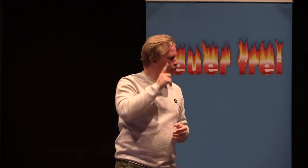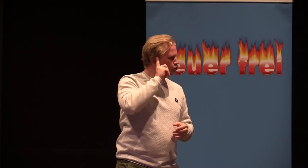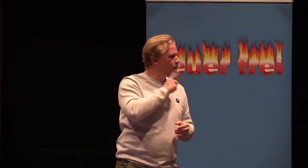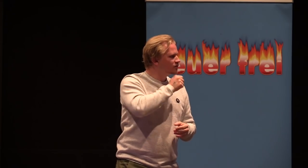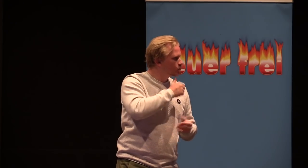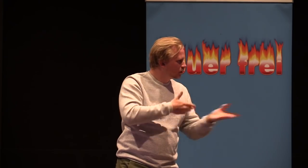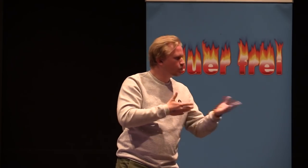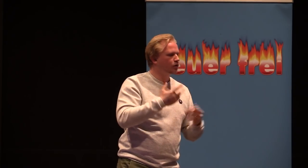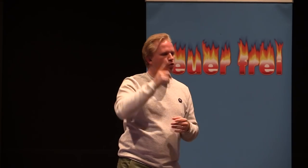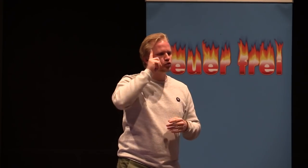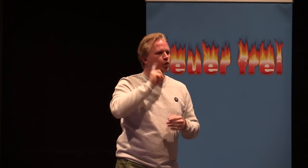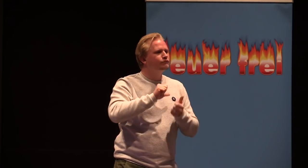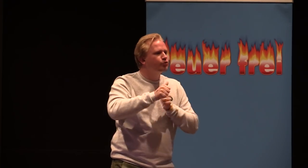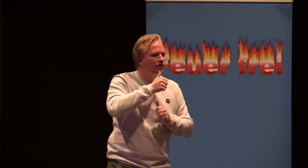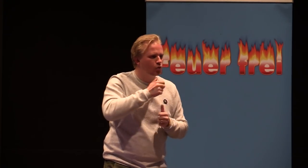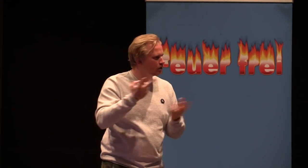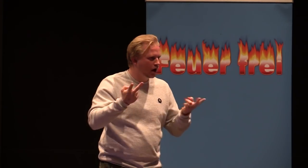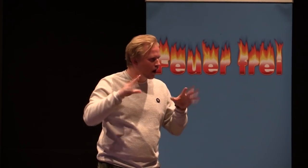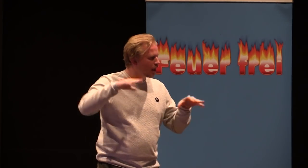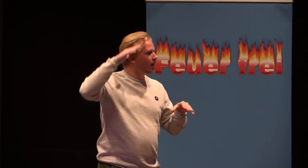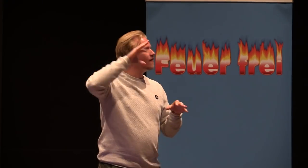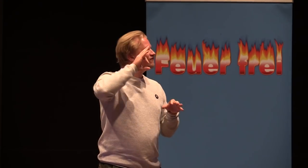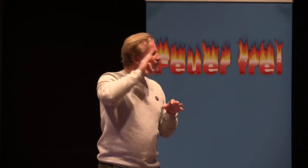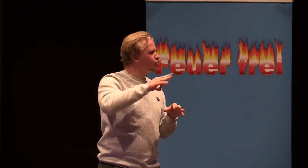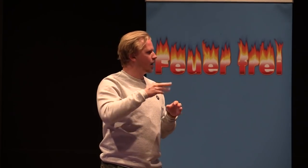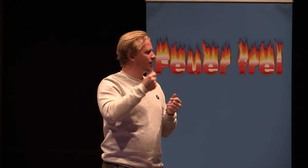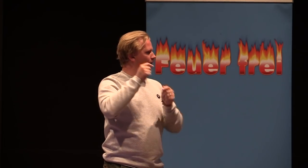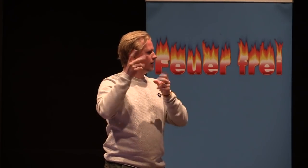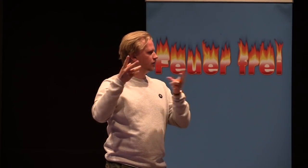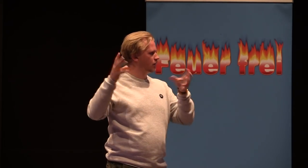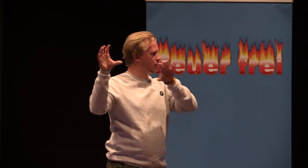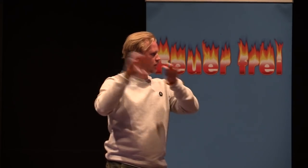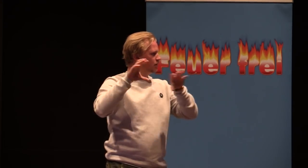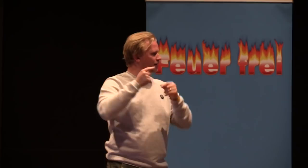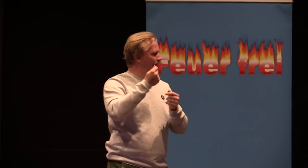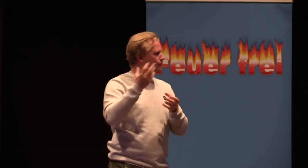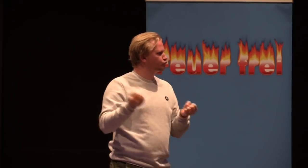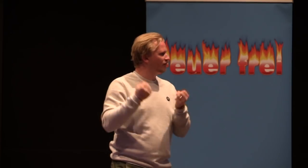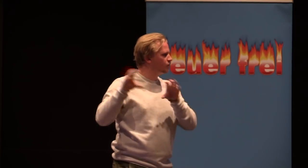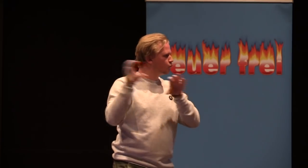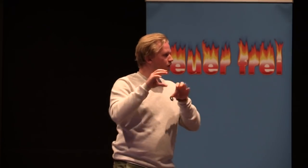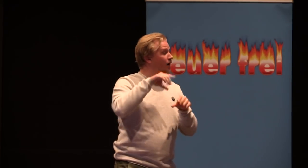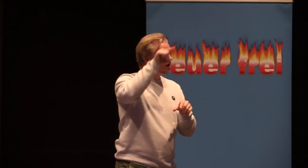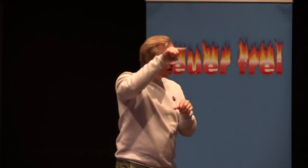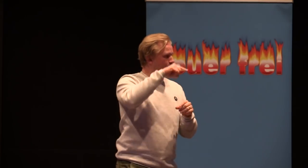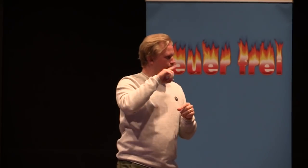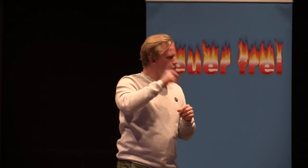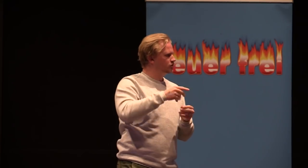was Menschen zusammenbringt und die das gleiche Ziel haben, dieses Camp durchzuführen. Und deswegen ist es auch so, dass